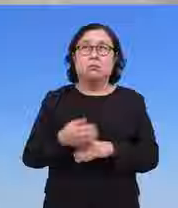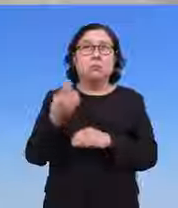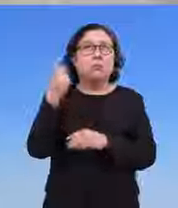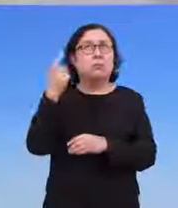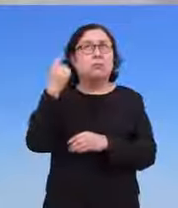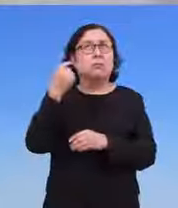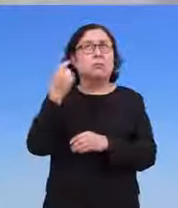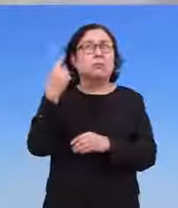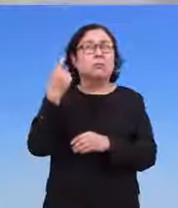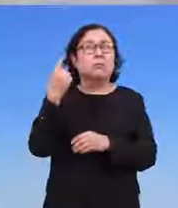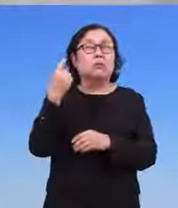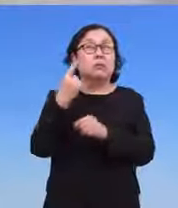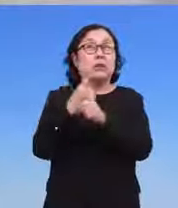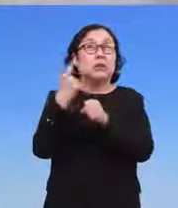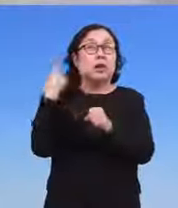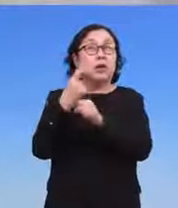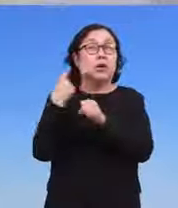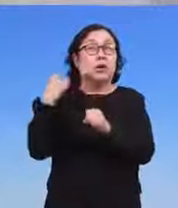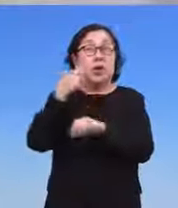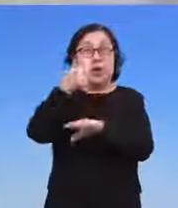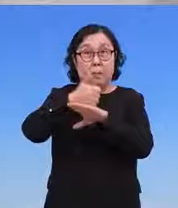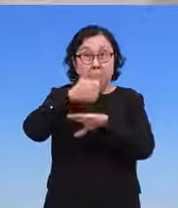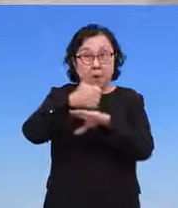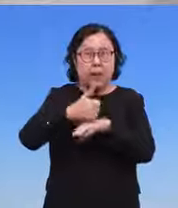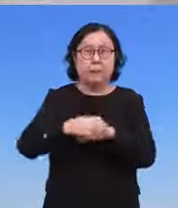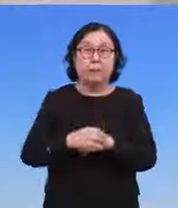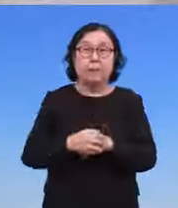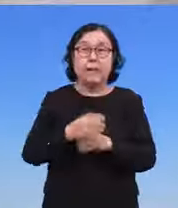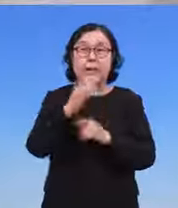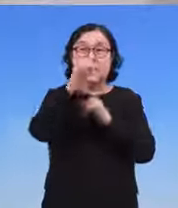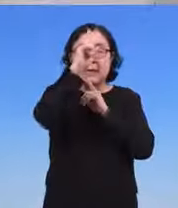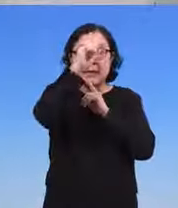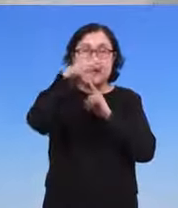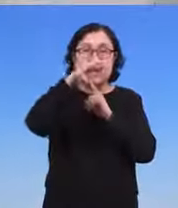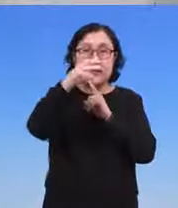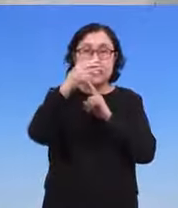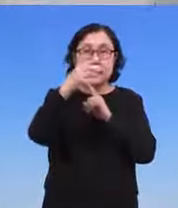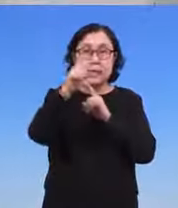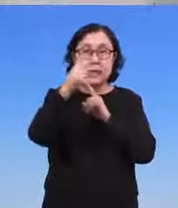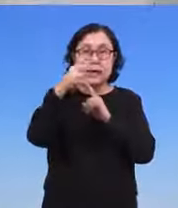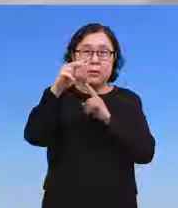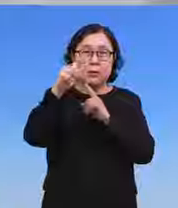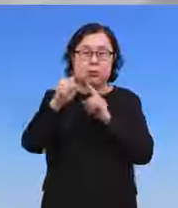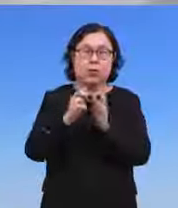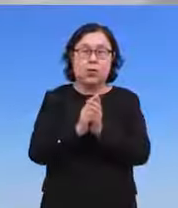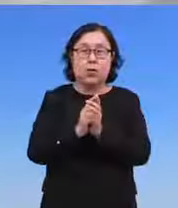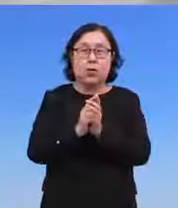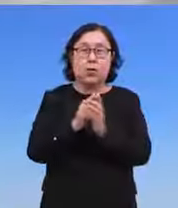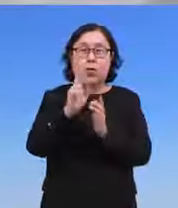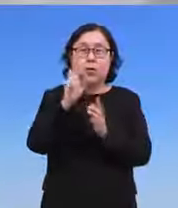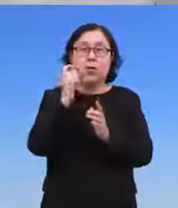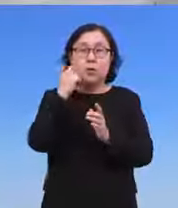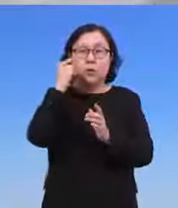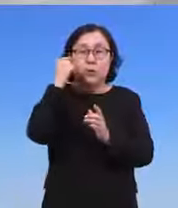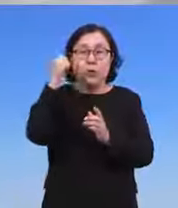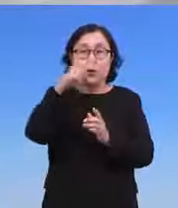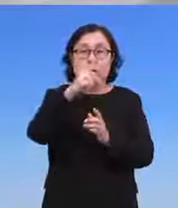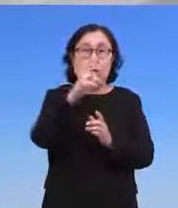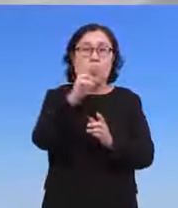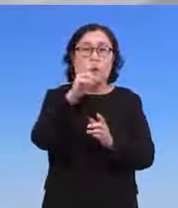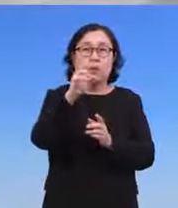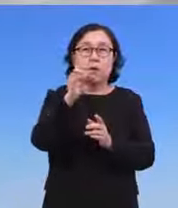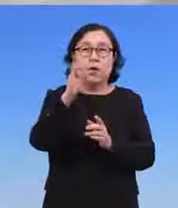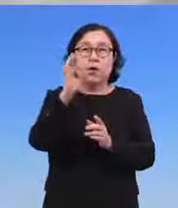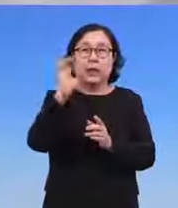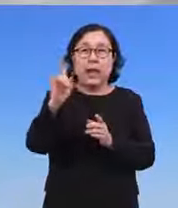그 인터넷에 들어가 보라 그래서 들어가 봤더니 어떤 이단에서 이제 이찬수 목사는 친동성애자다, 이찬수 목사는